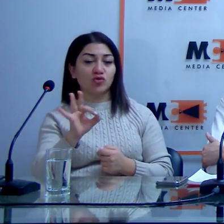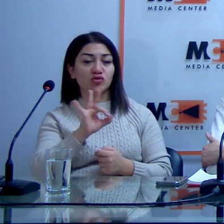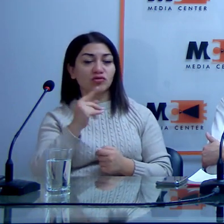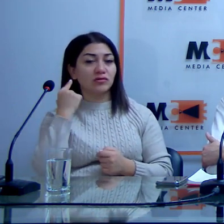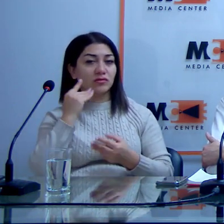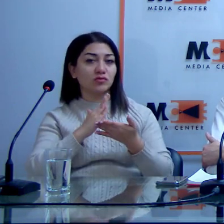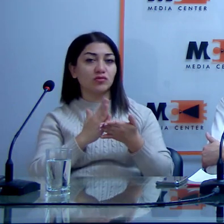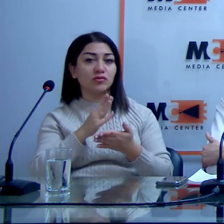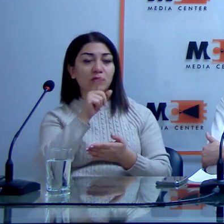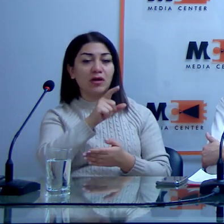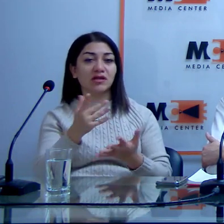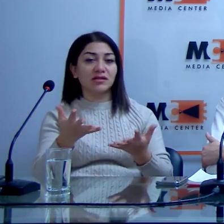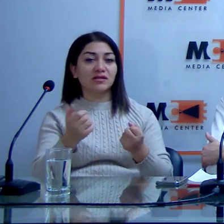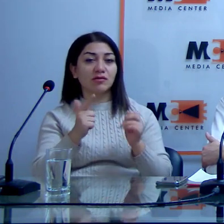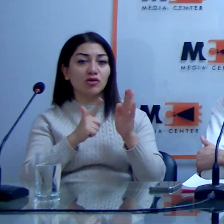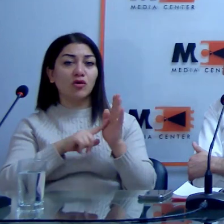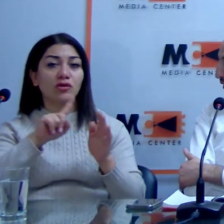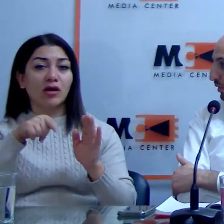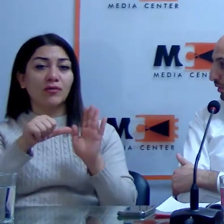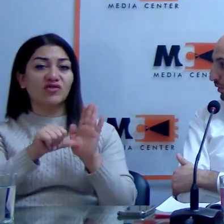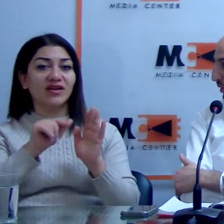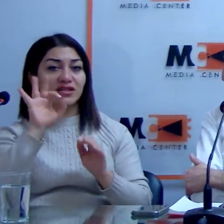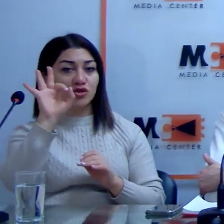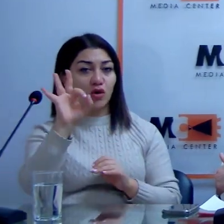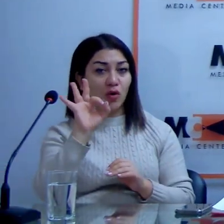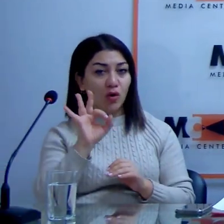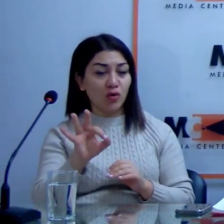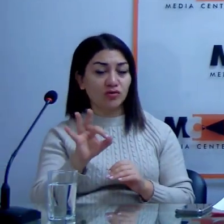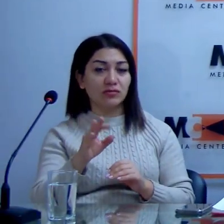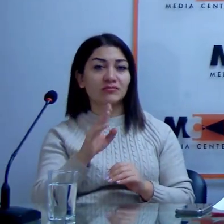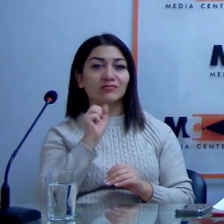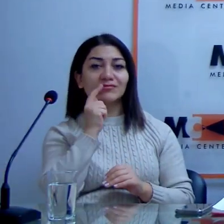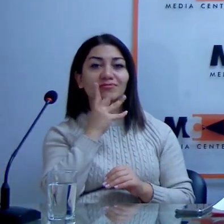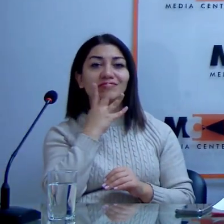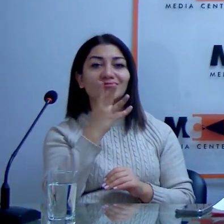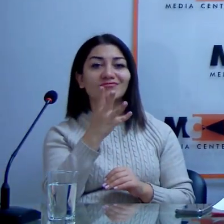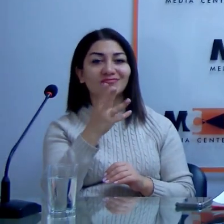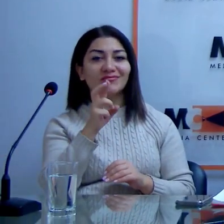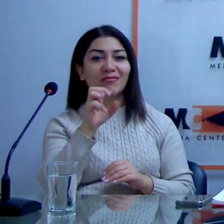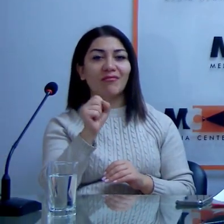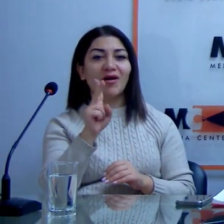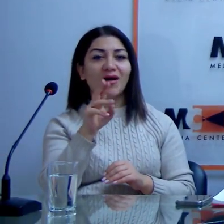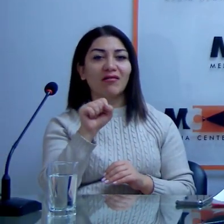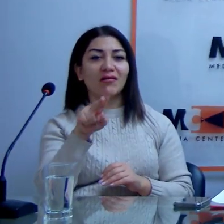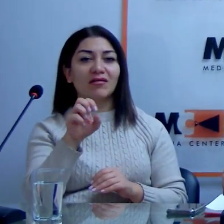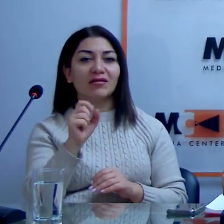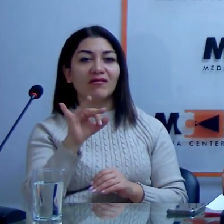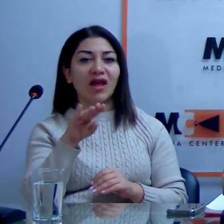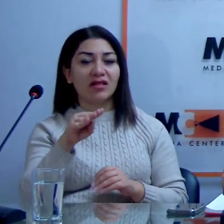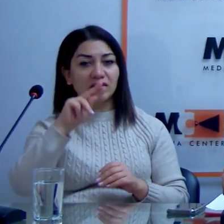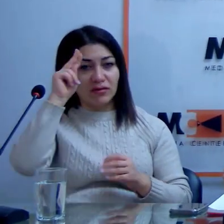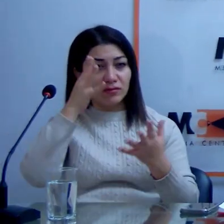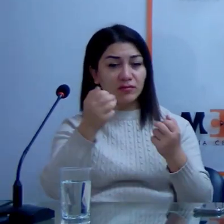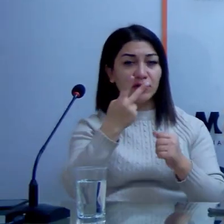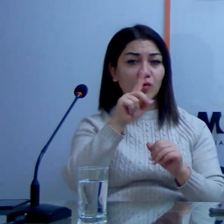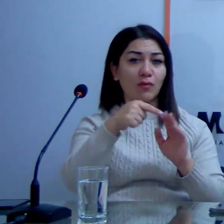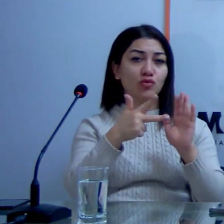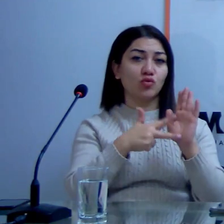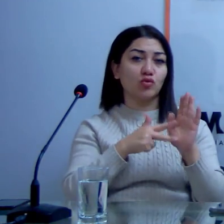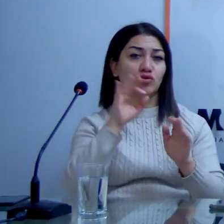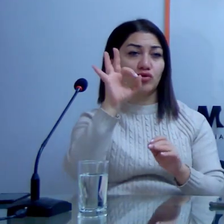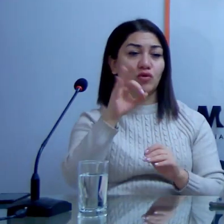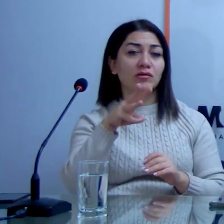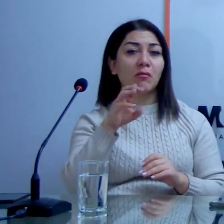խնդիրներ ունեցող անձանց, 7.6%-ն, որ բակալավրիատի կրթություն ունի, եւ ընդհանրապես 2.8%-ը